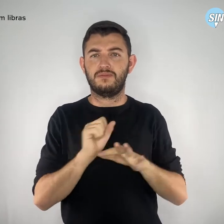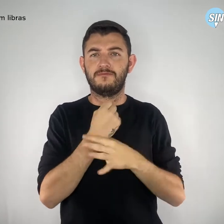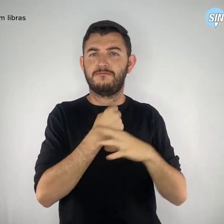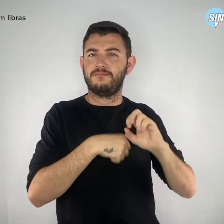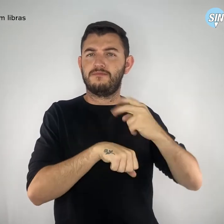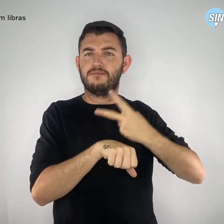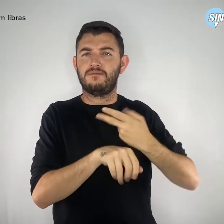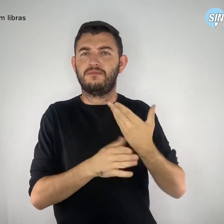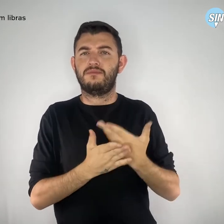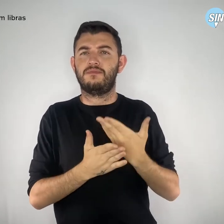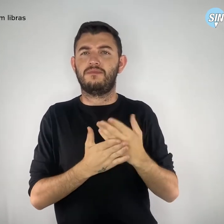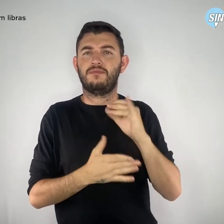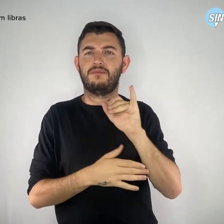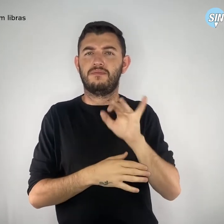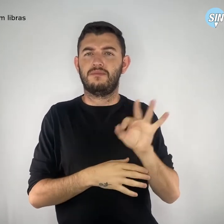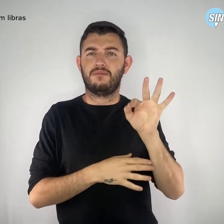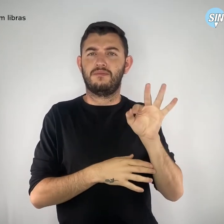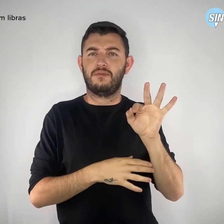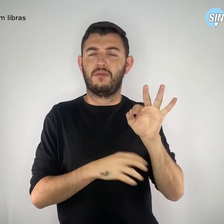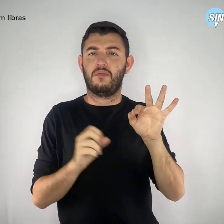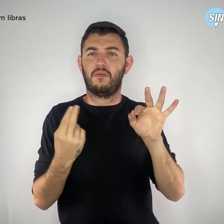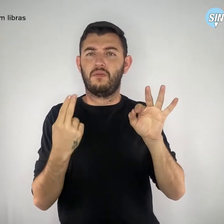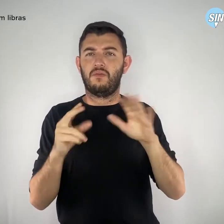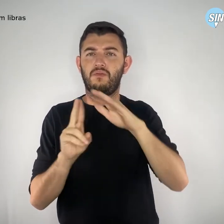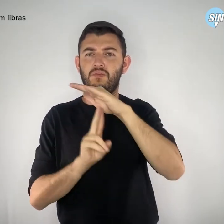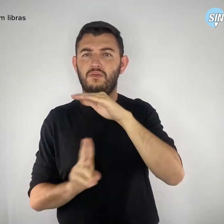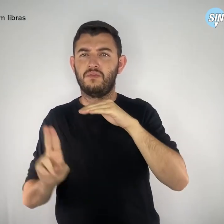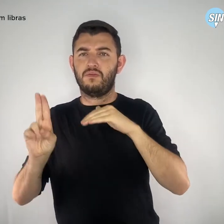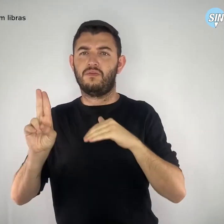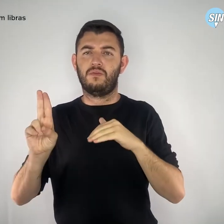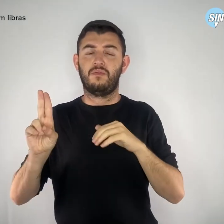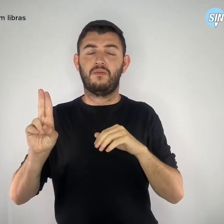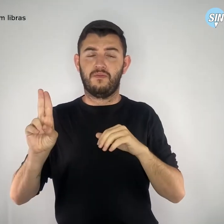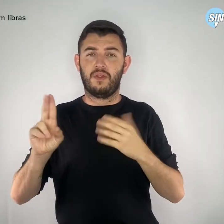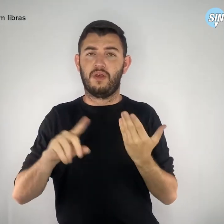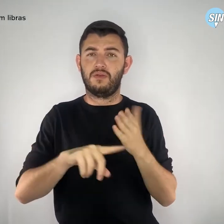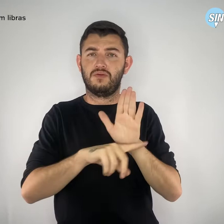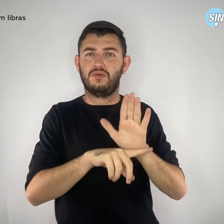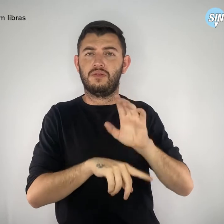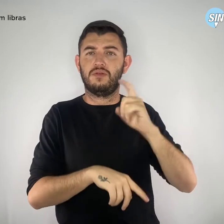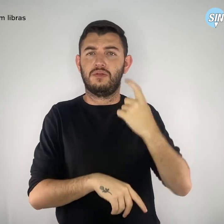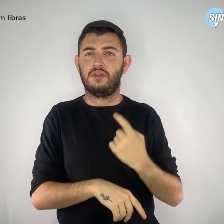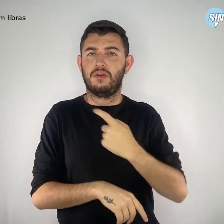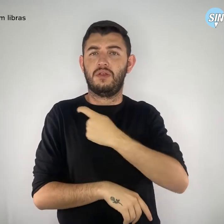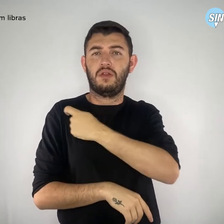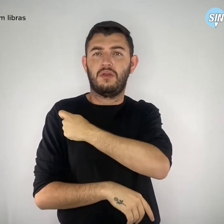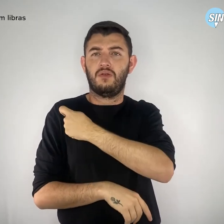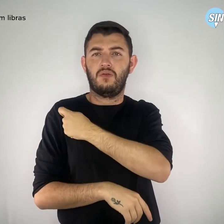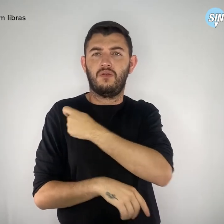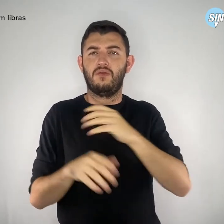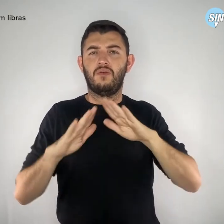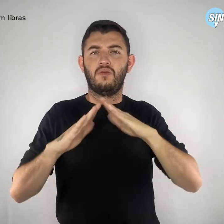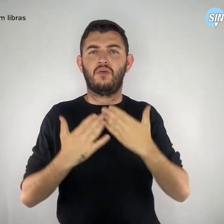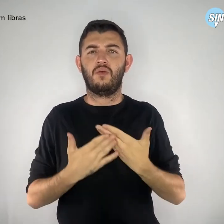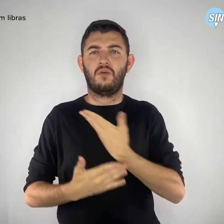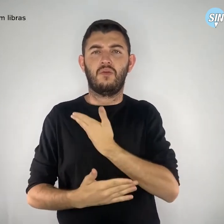federais para ex-alunos de escolas públicas, passará por uma revisão e corre sério risco